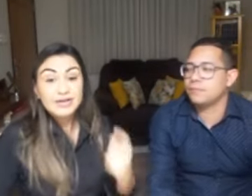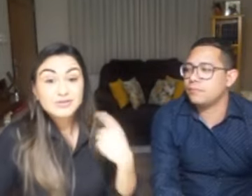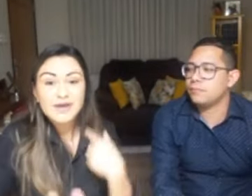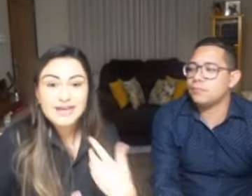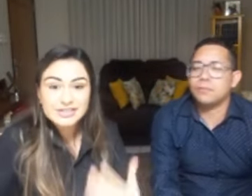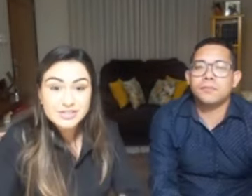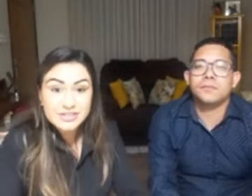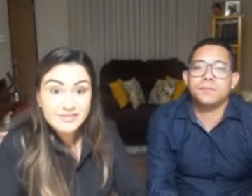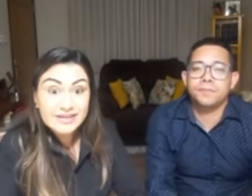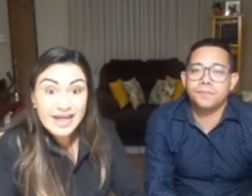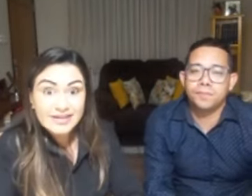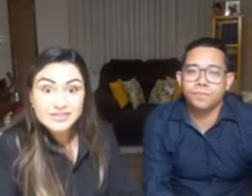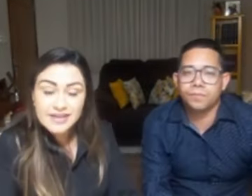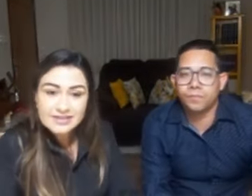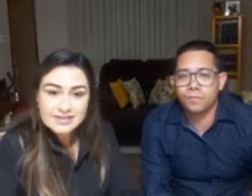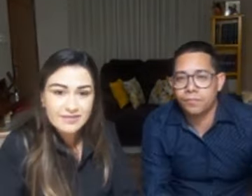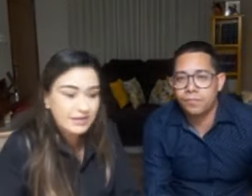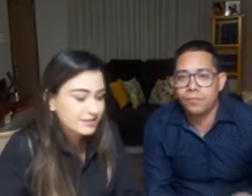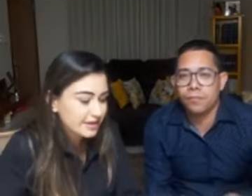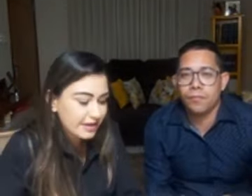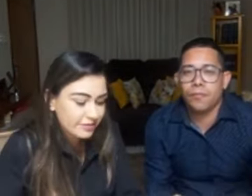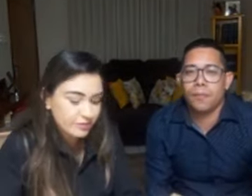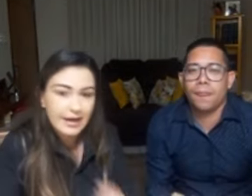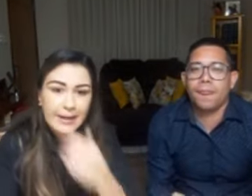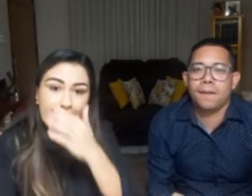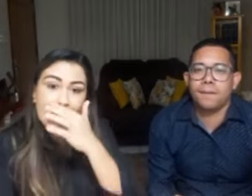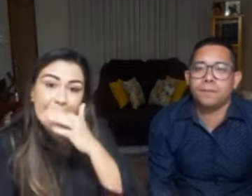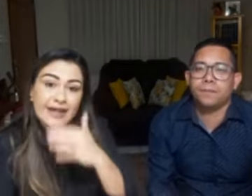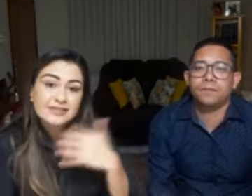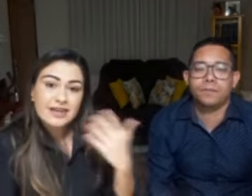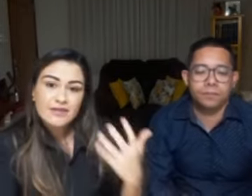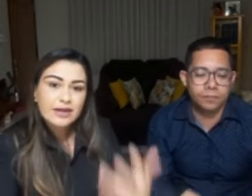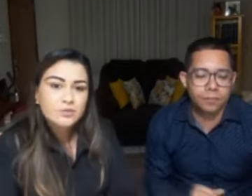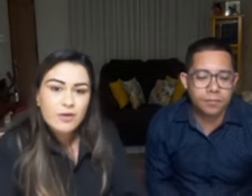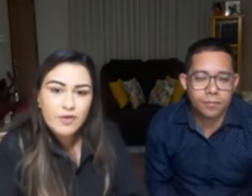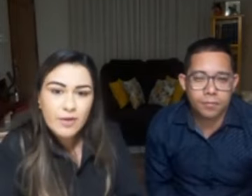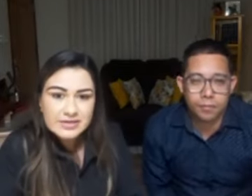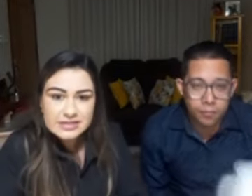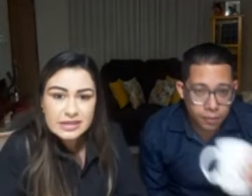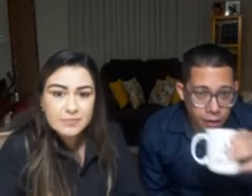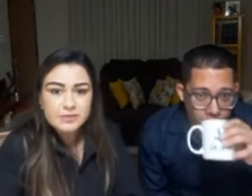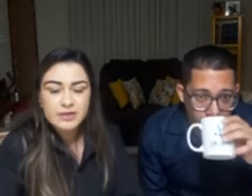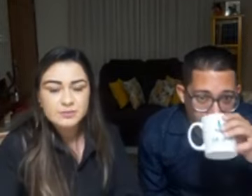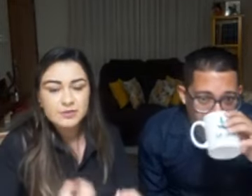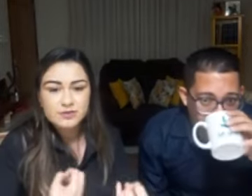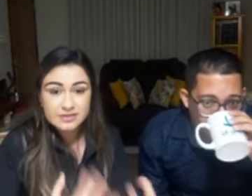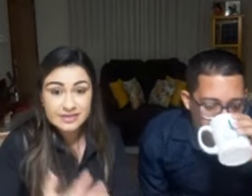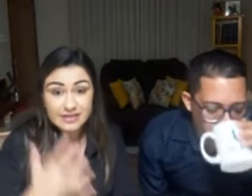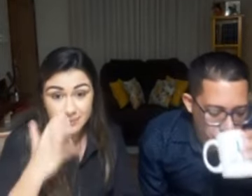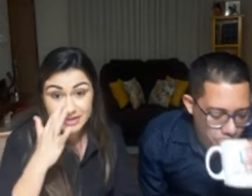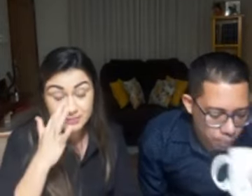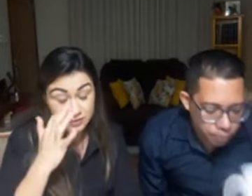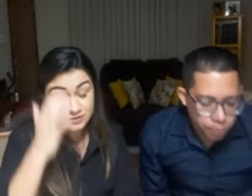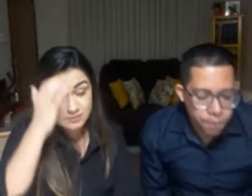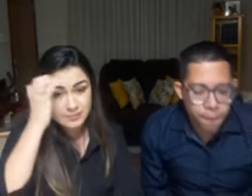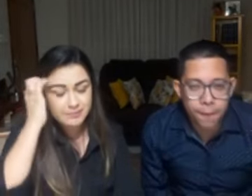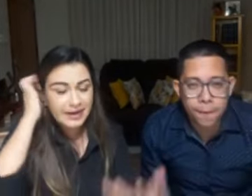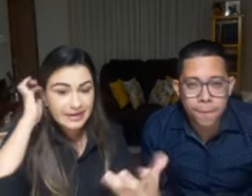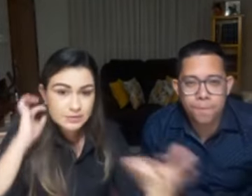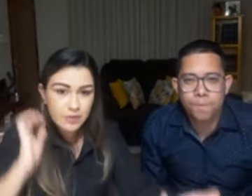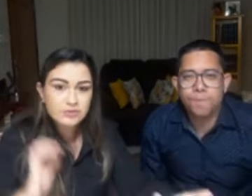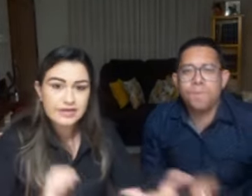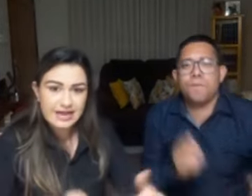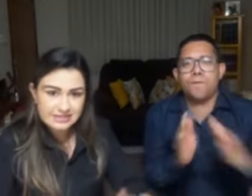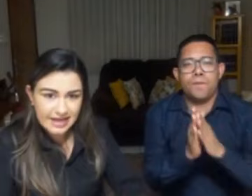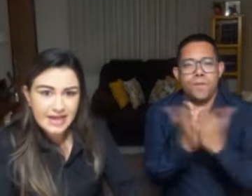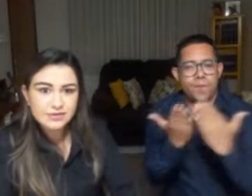Por isso aí a gente teve a ideia de estar escrevendo esse livro, né? A gente escreveu ele de uma forma simples para as pessoas para que